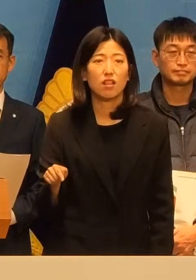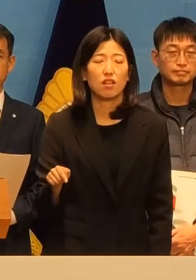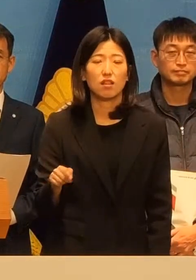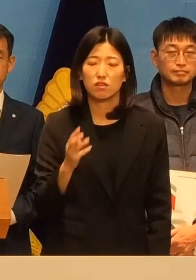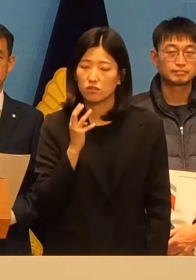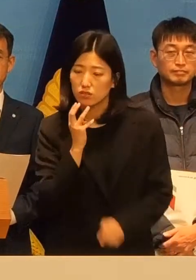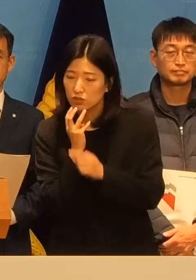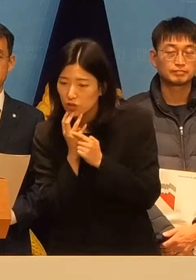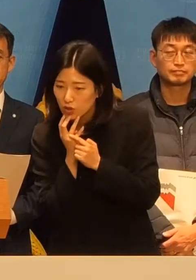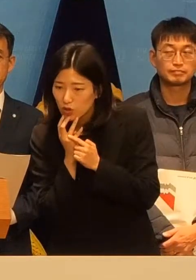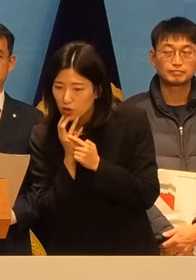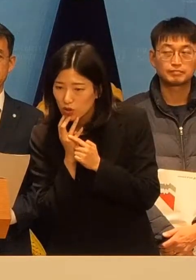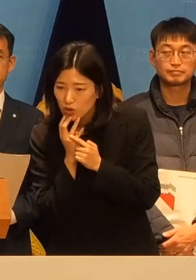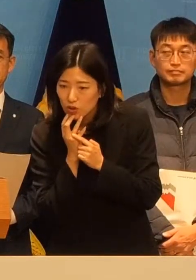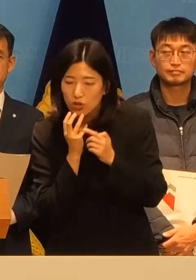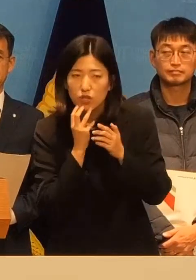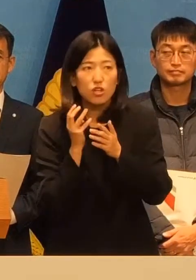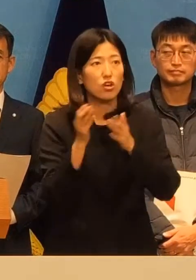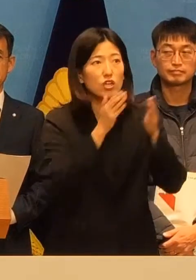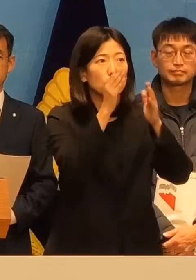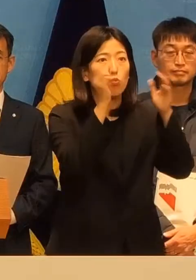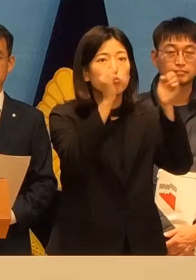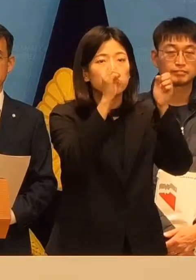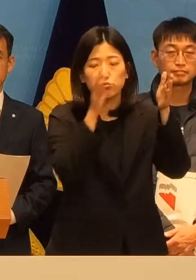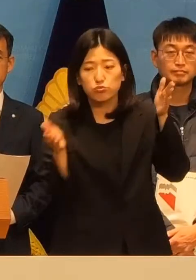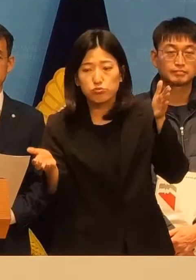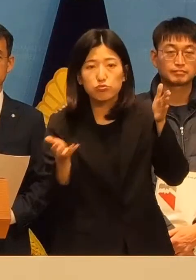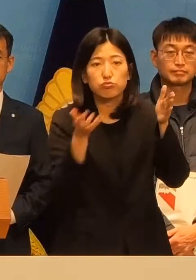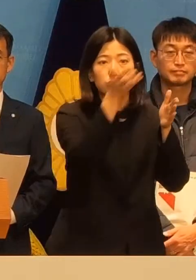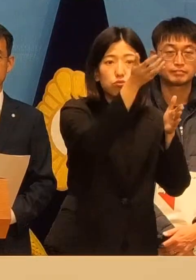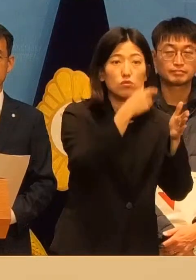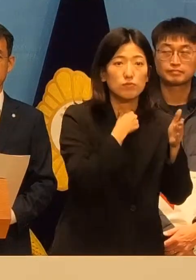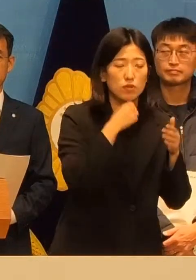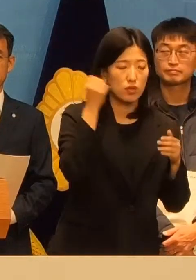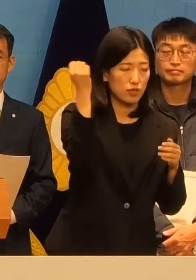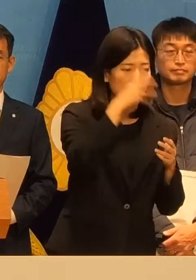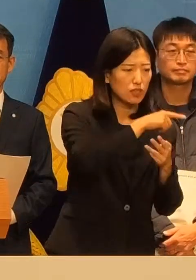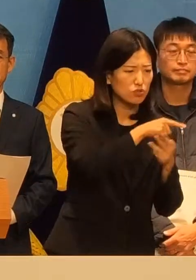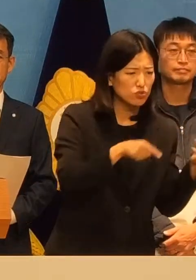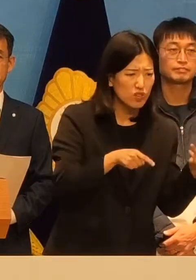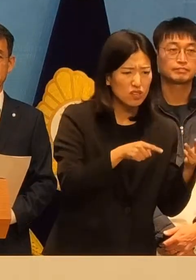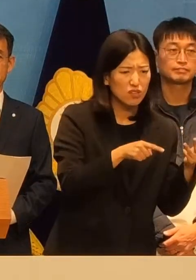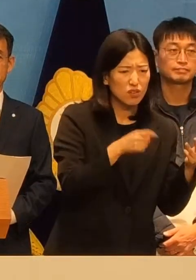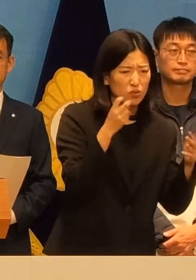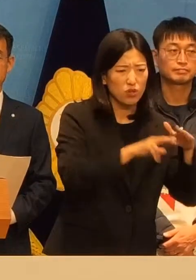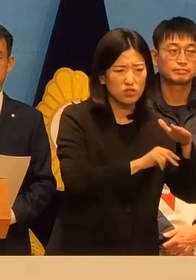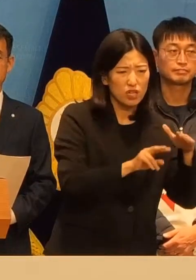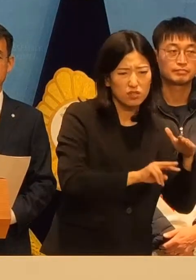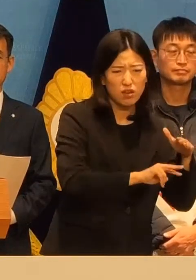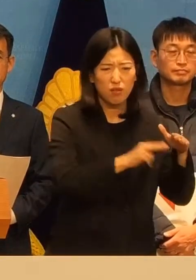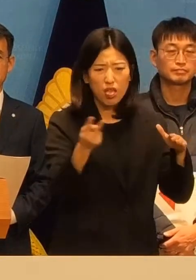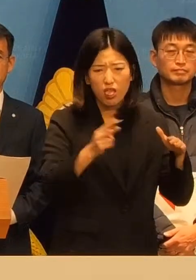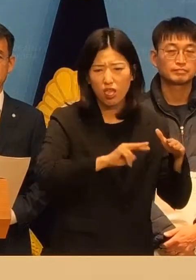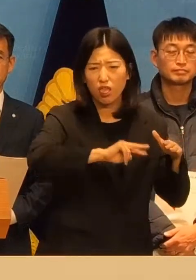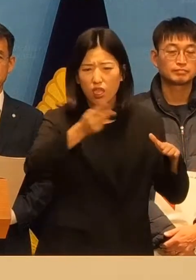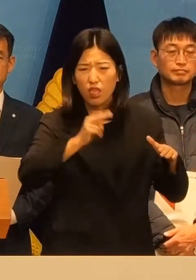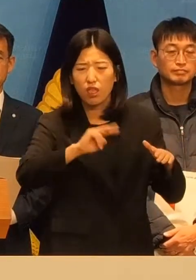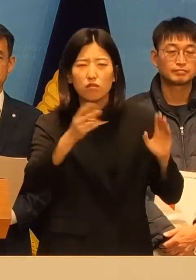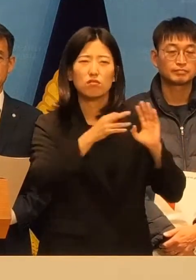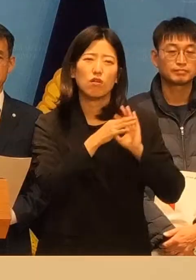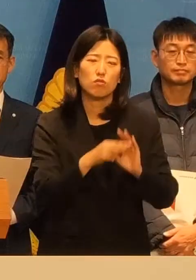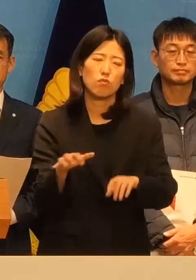서울에서 경기 북부로 이동하기 위해서 양주역에서 반드시 환승해야 하는 불편함을 계속해서 겪게 될